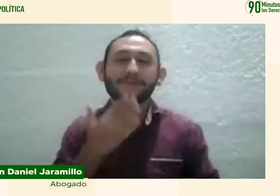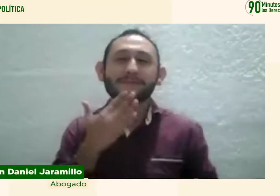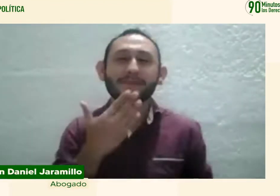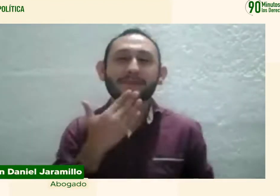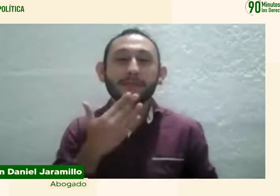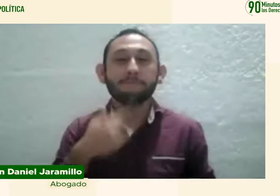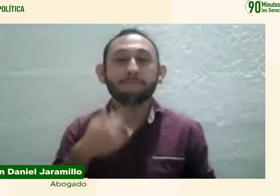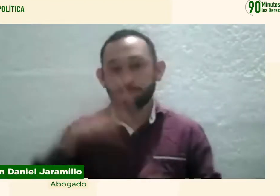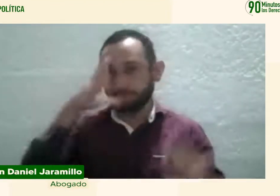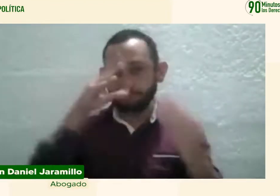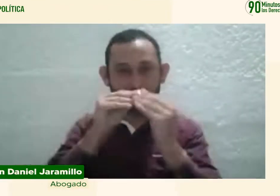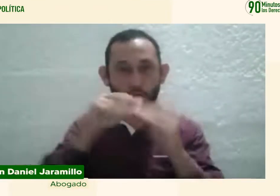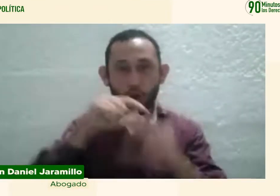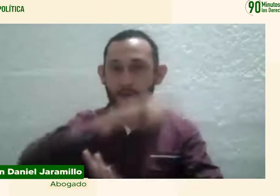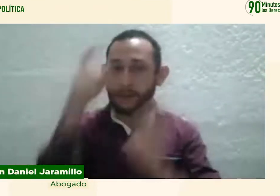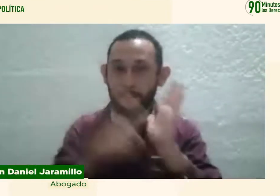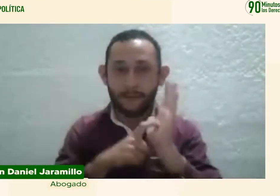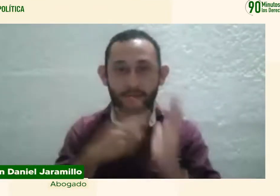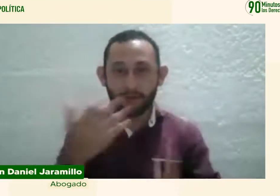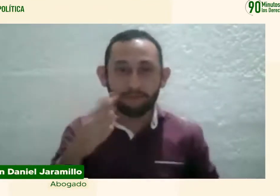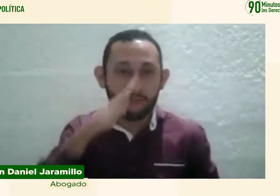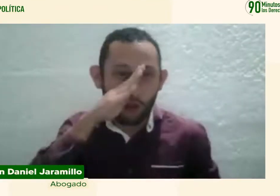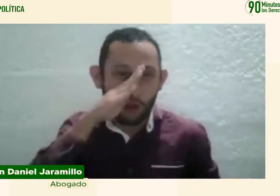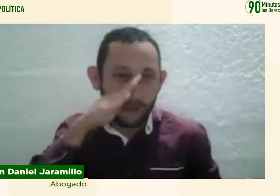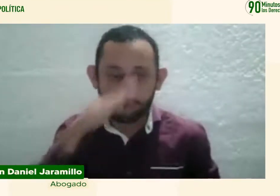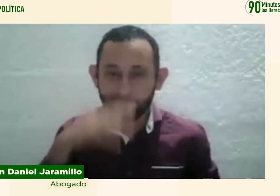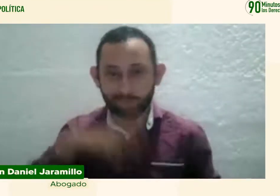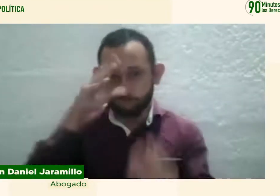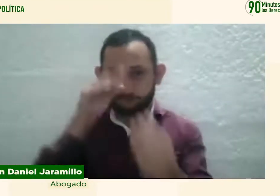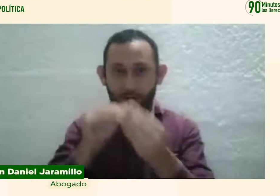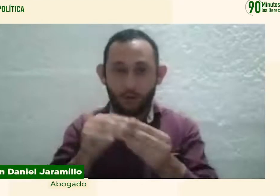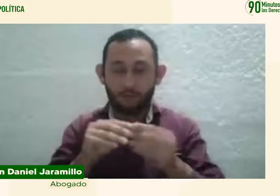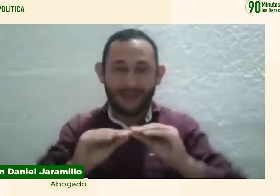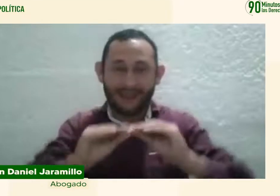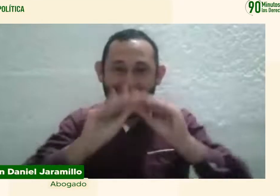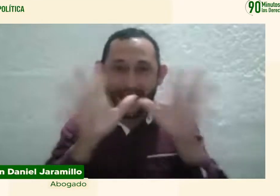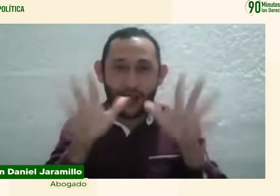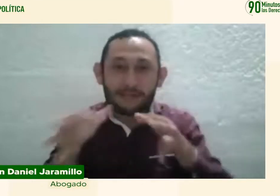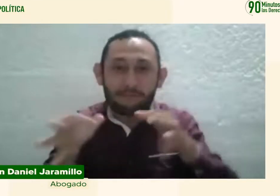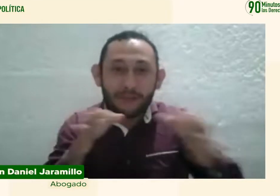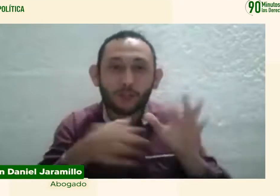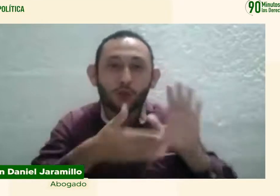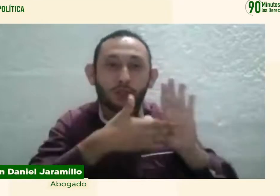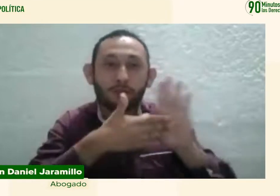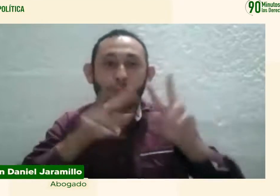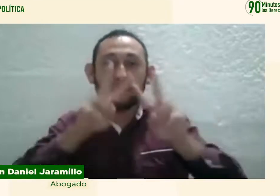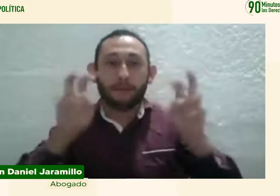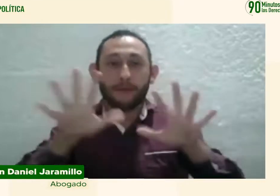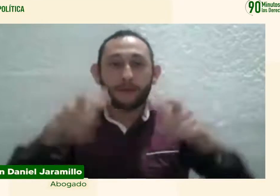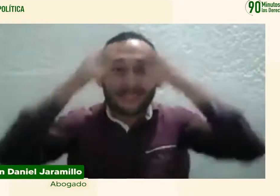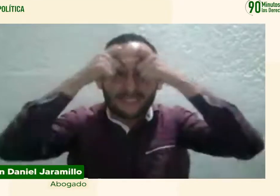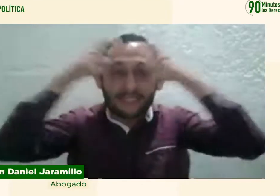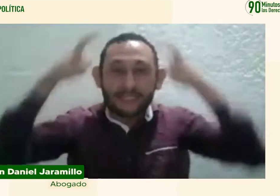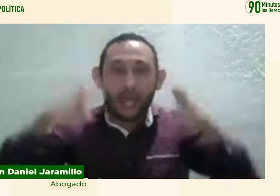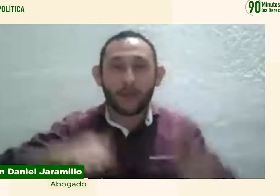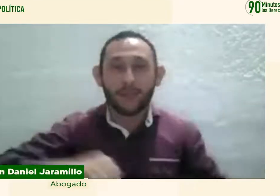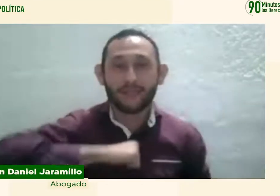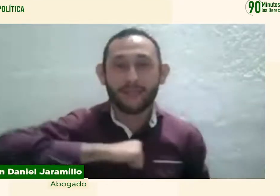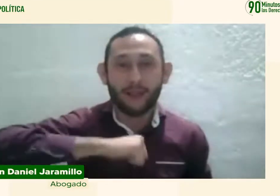hola buenas noches nuevamente muy agradecido por el espacio estoy totalmente de acuerdo con omar y su sustento